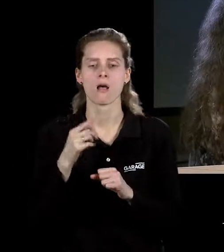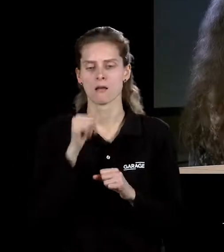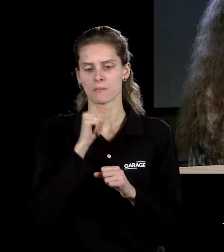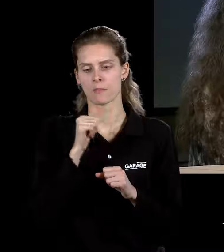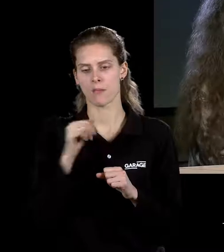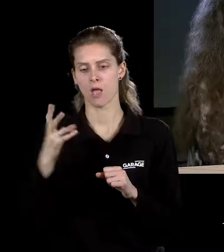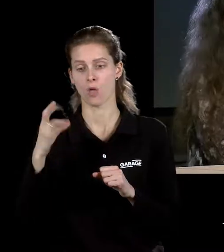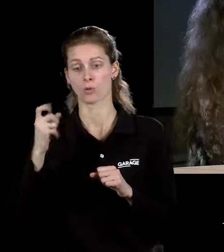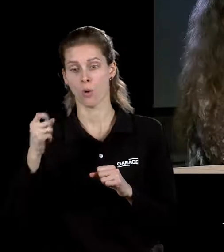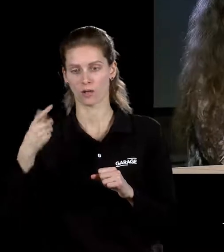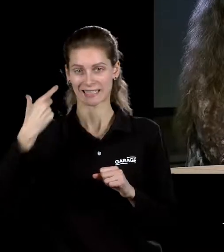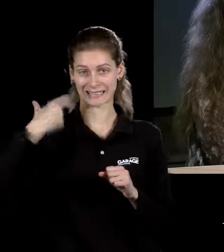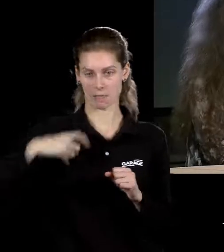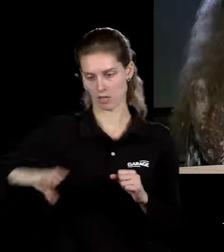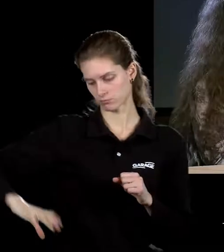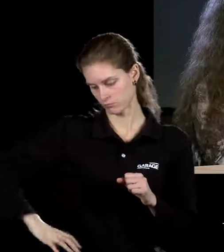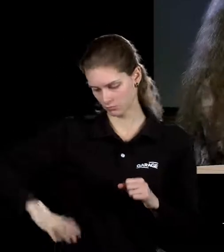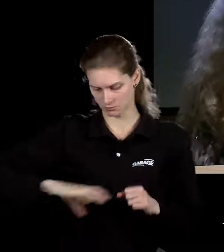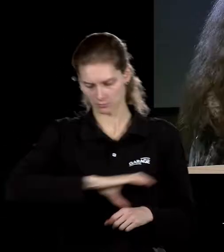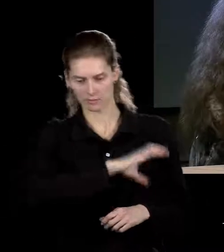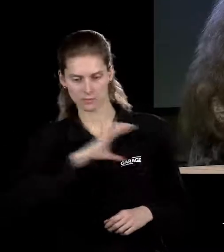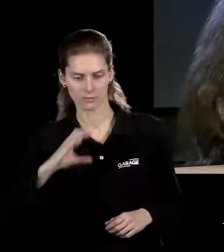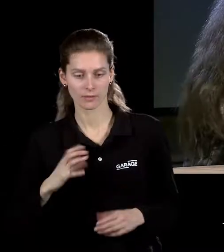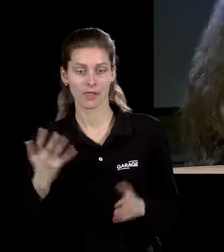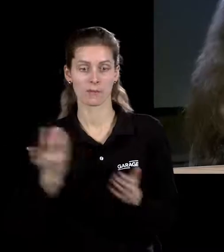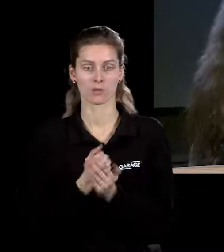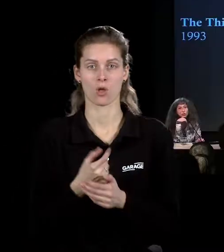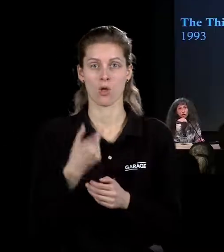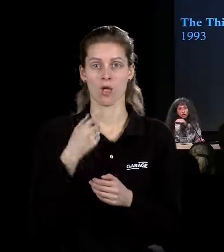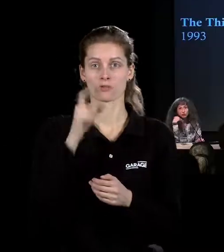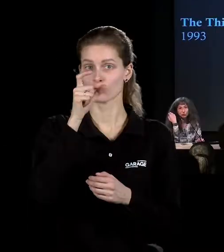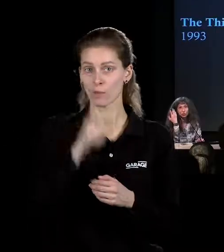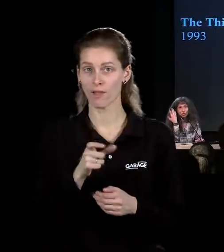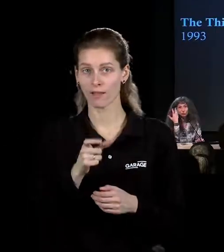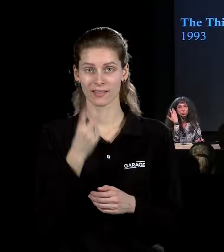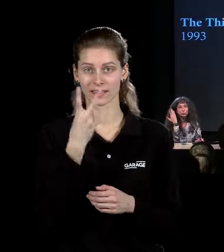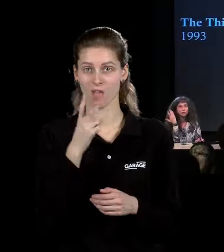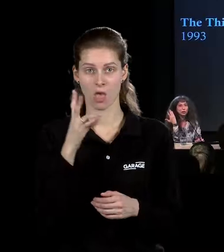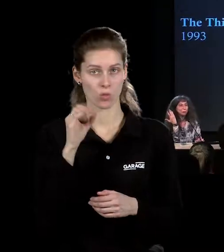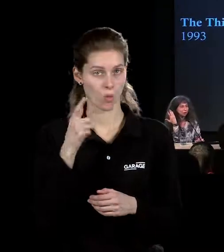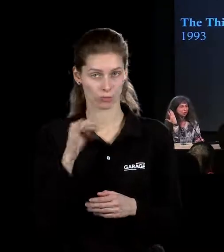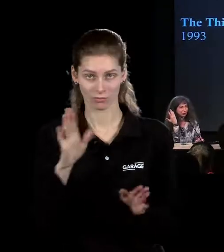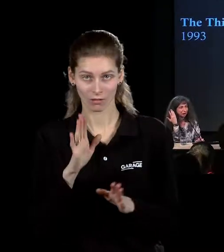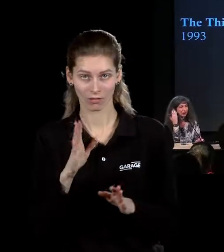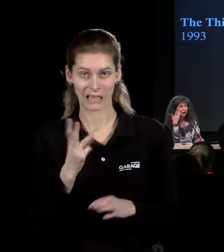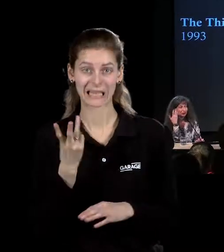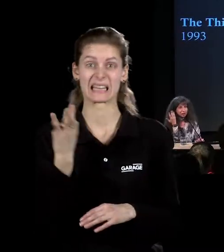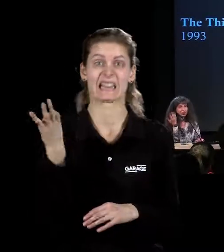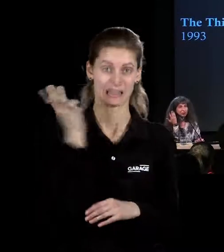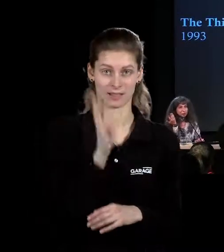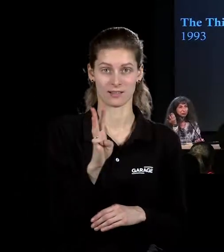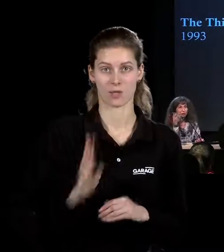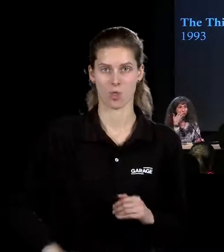приладить к своему телу и попытаться превратиться вот в это самое удивительное трехногое существо и понять, что с этой третьей ногой, что с этим измененным телом можно делать.